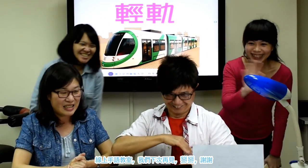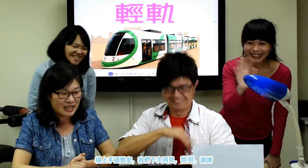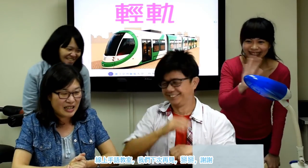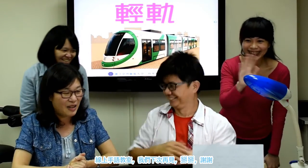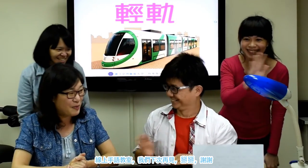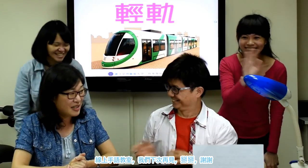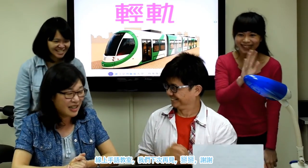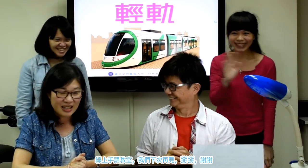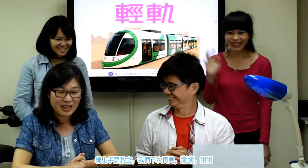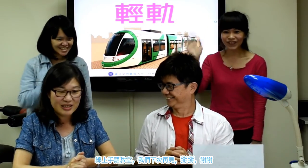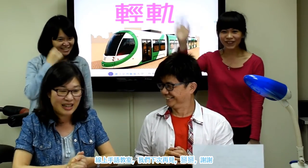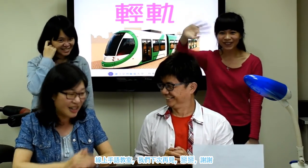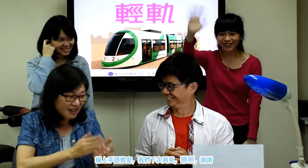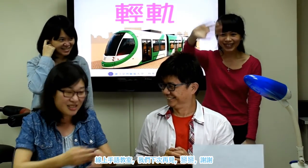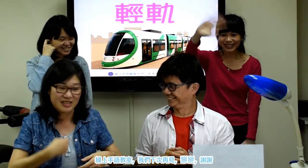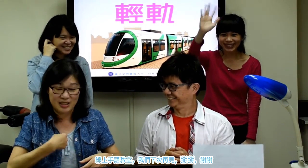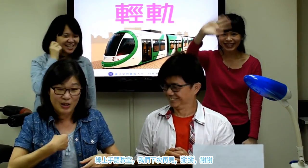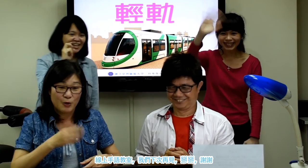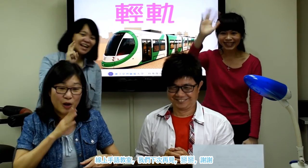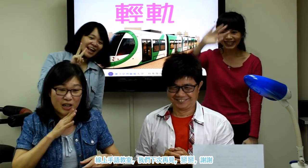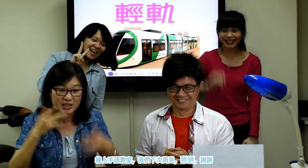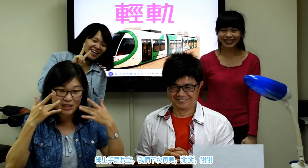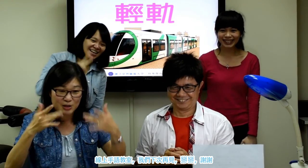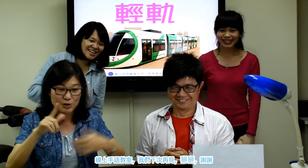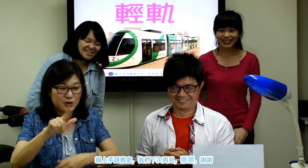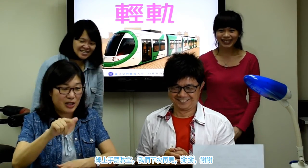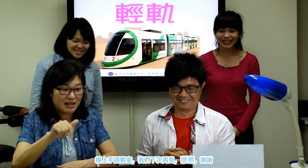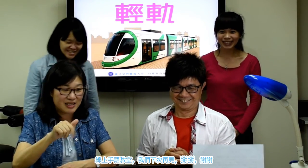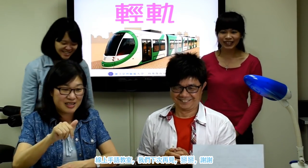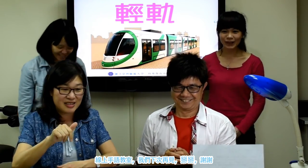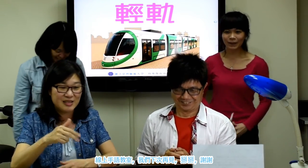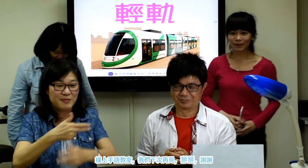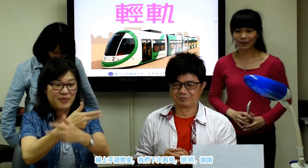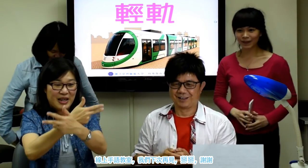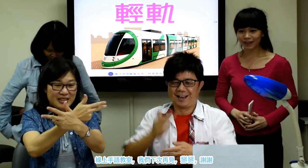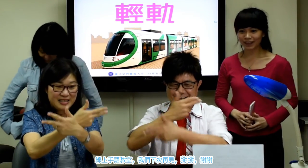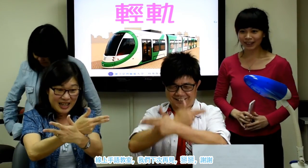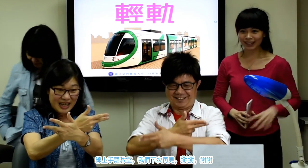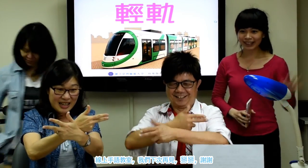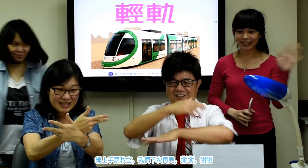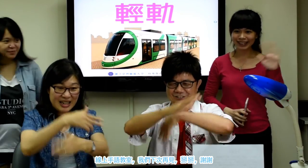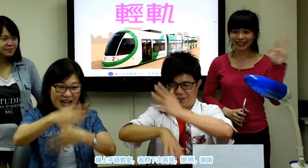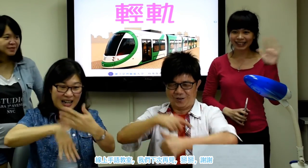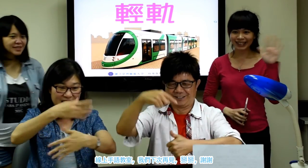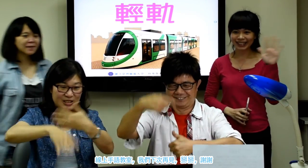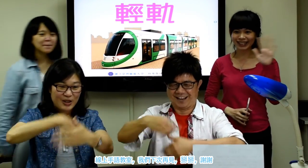还有我们要下课喽，连敲老师，我是如君老师，线上手